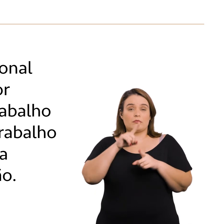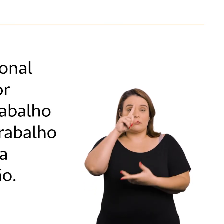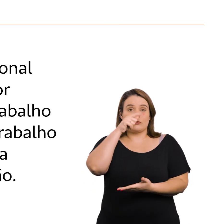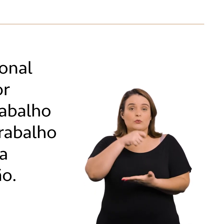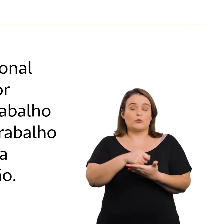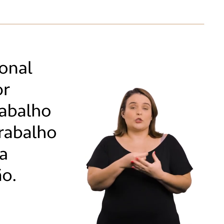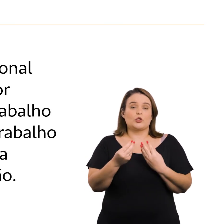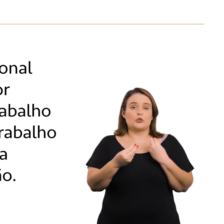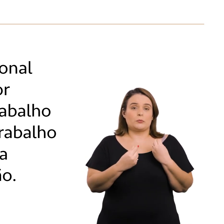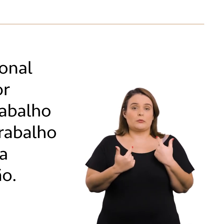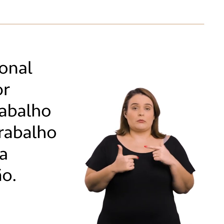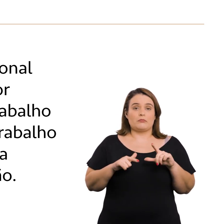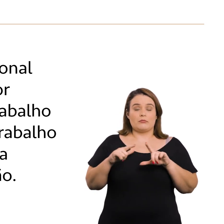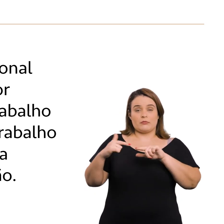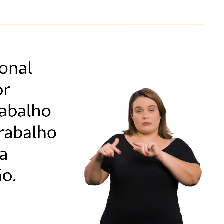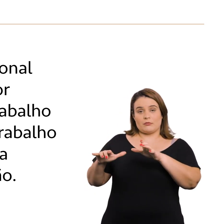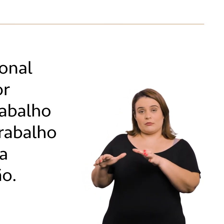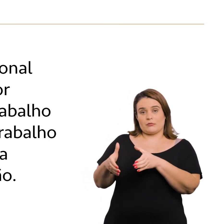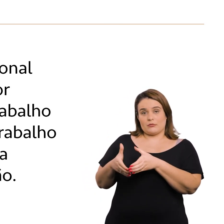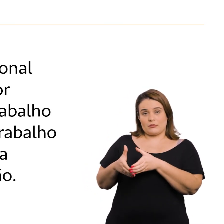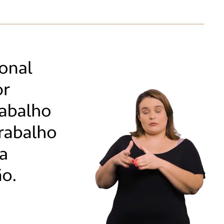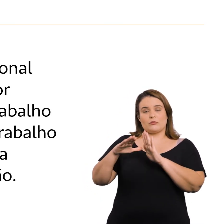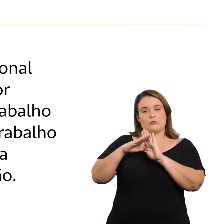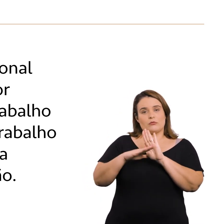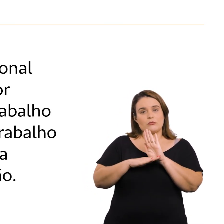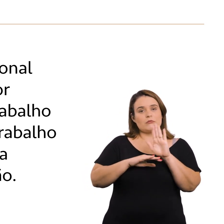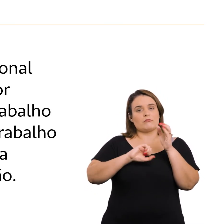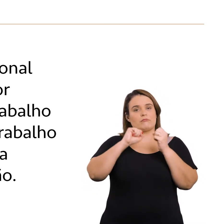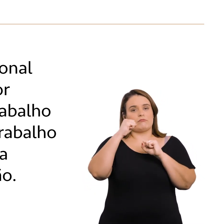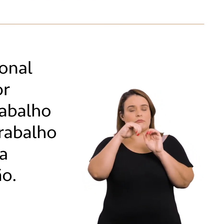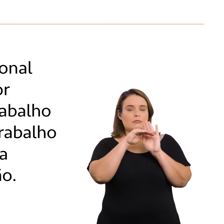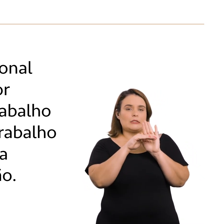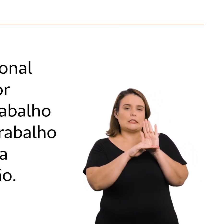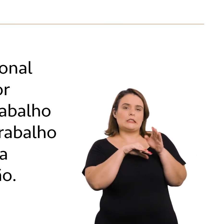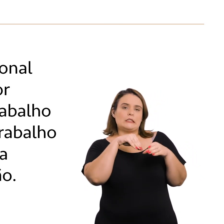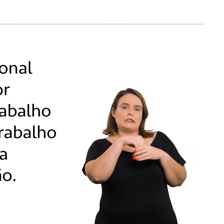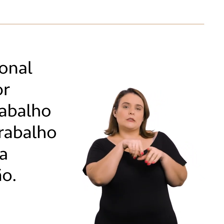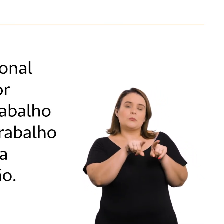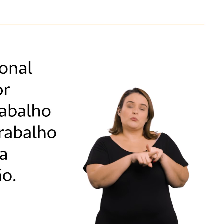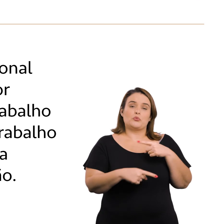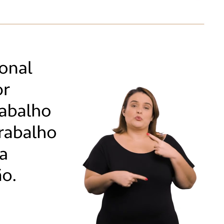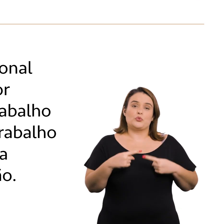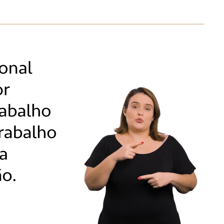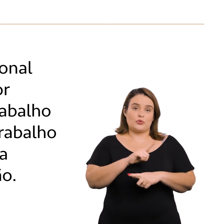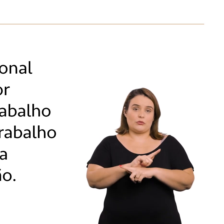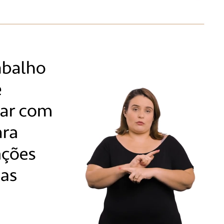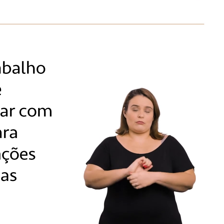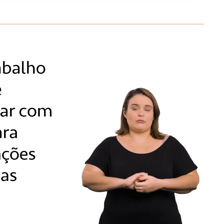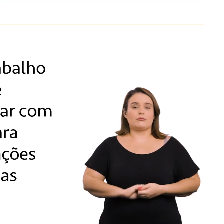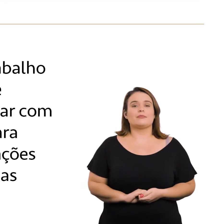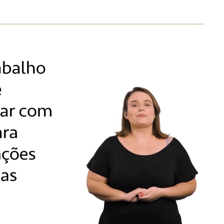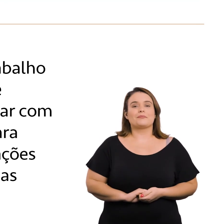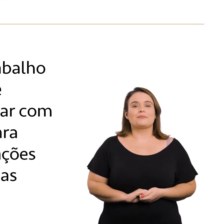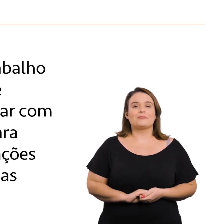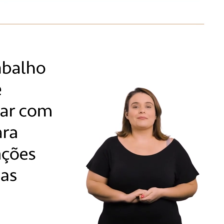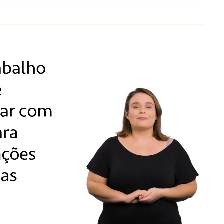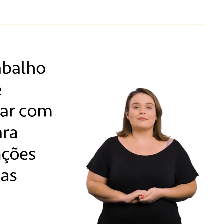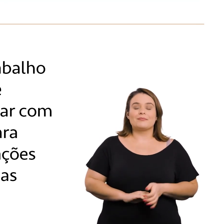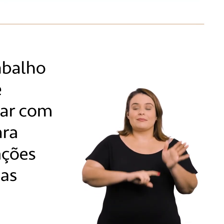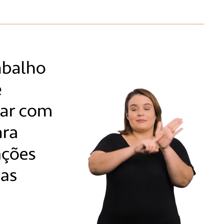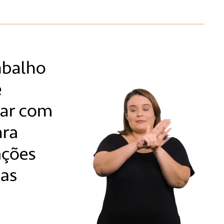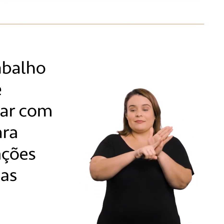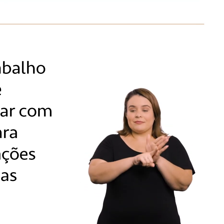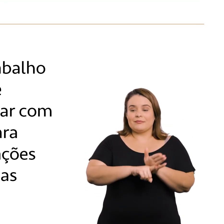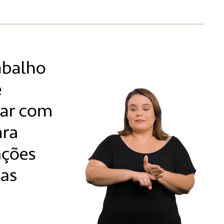a definição de tarefas no trabalho em equipe, nas estruturas da empresa e políticas de gestão. A análise ergonômica